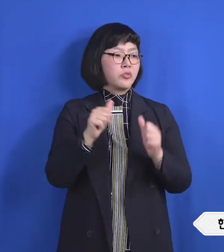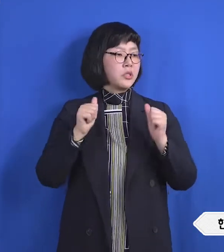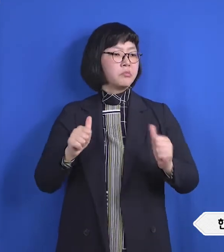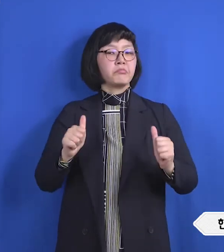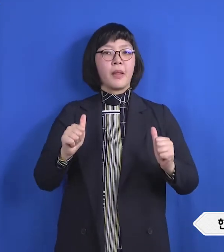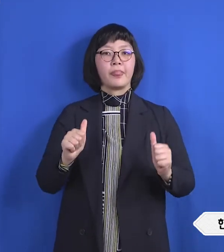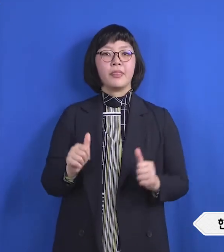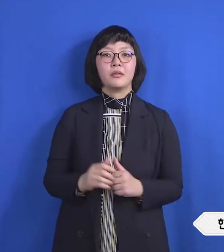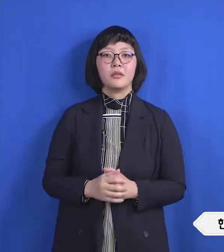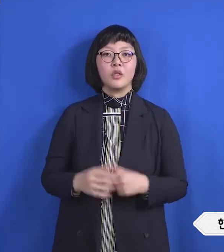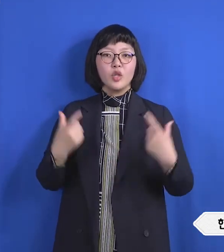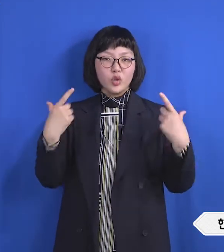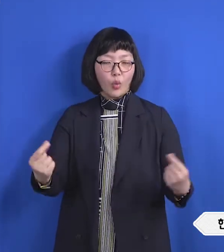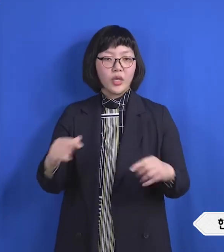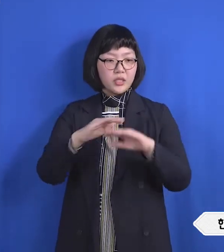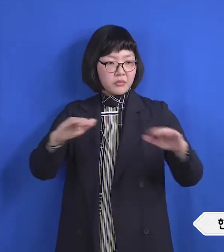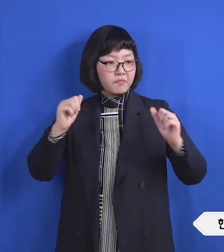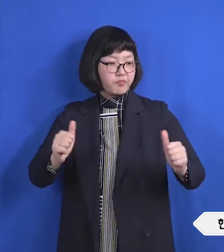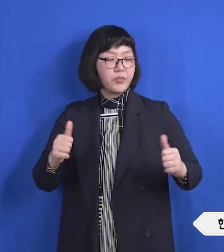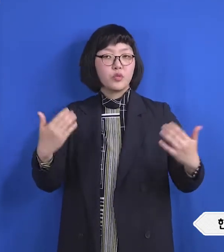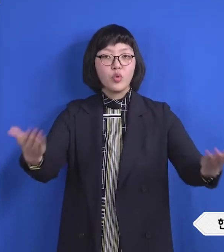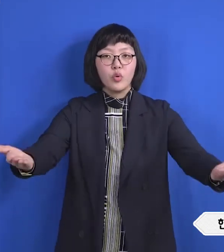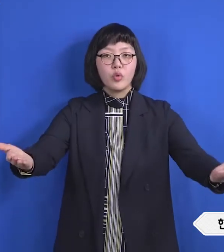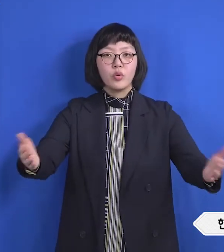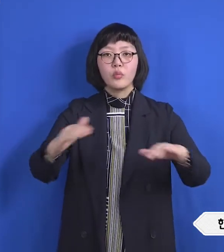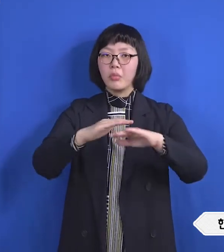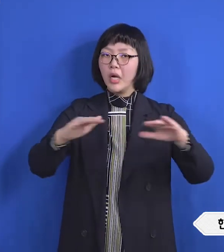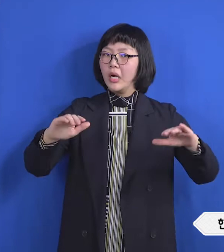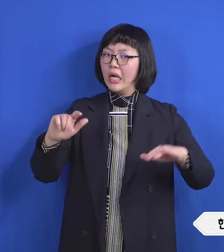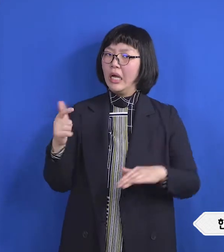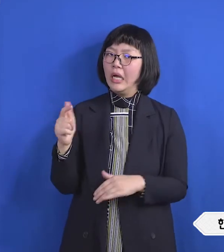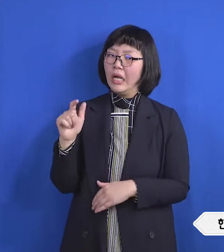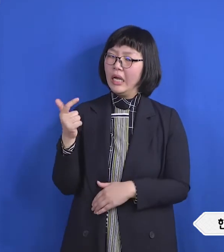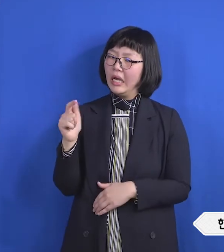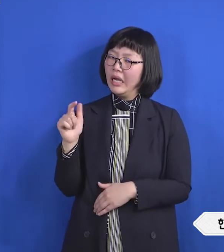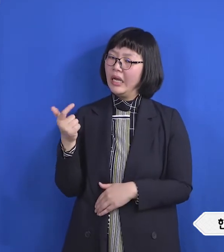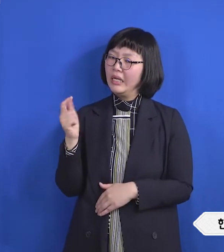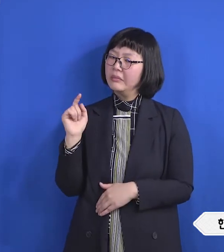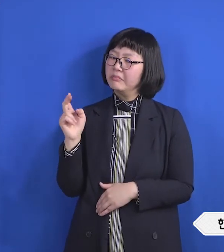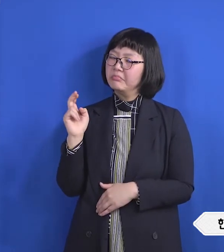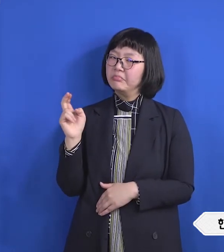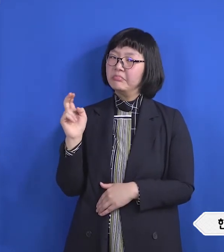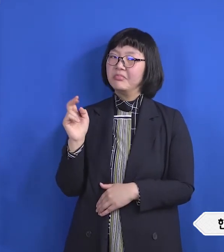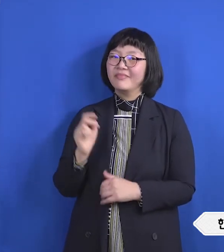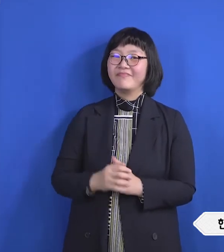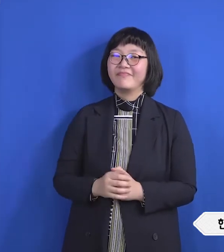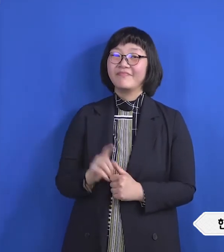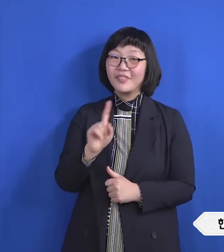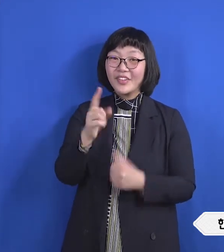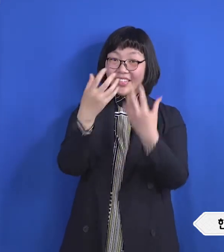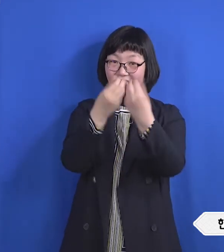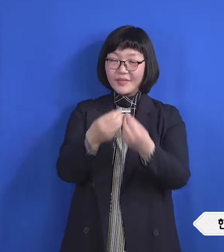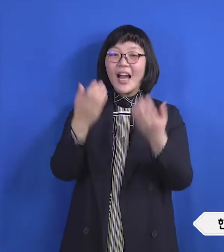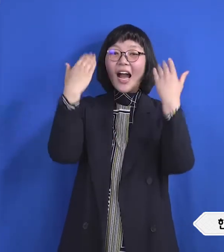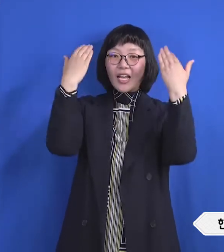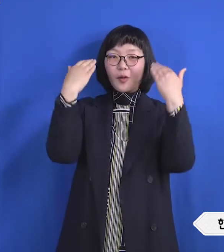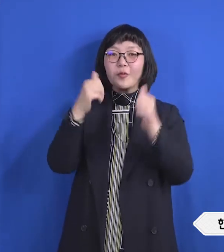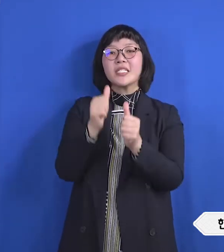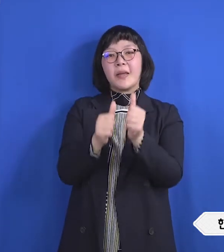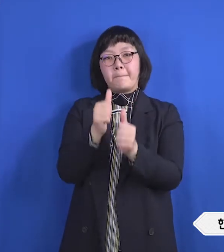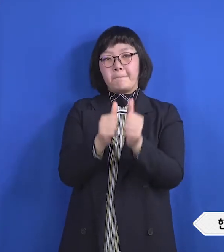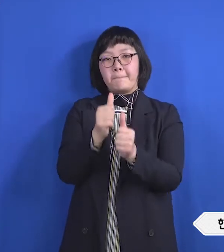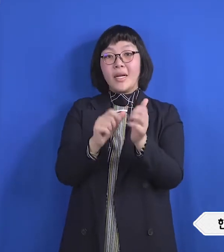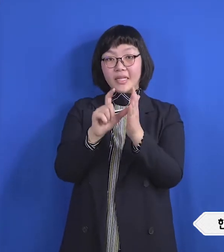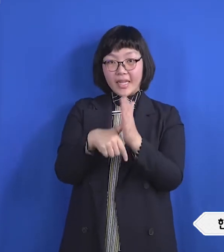그런데 나중에 두 사람을 똑같이 심판한다면 그건 공정하지 못한 것 아닙니까? 마치 학교에서 시험을 치르는데